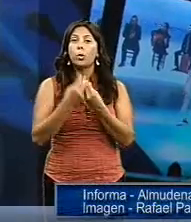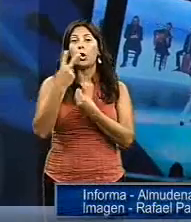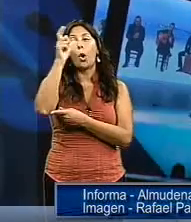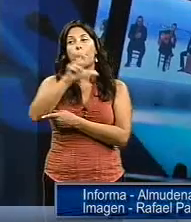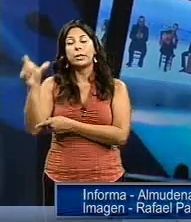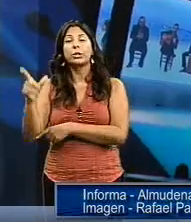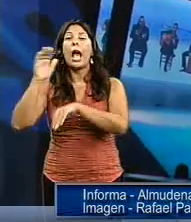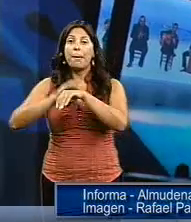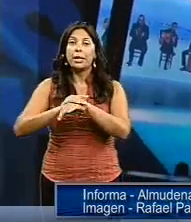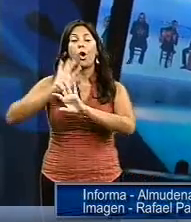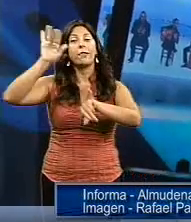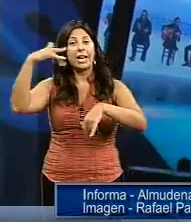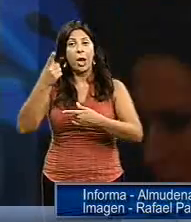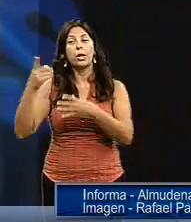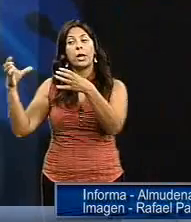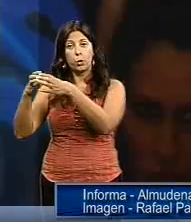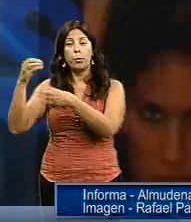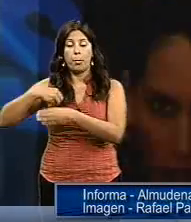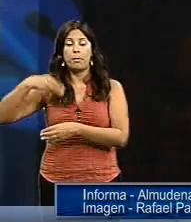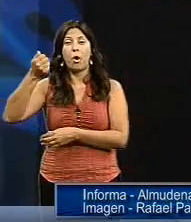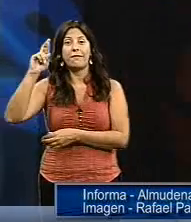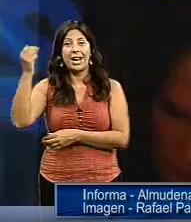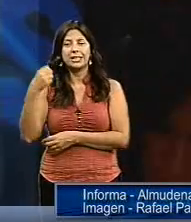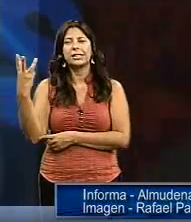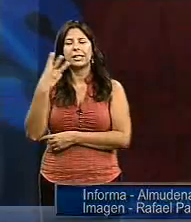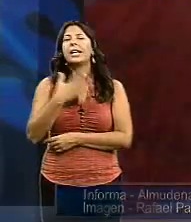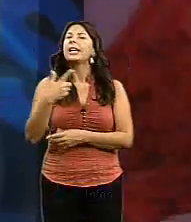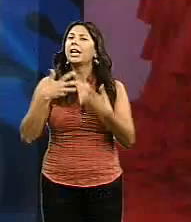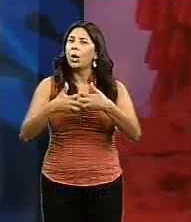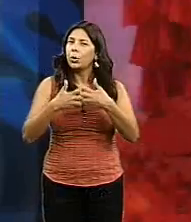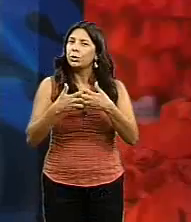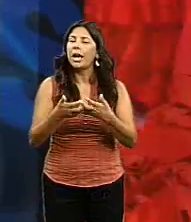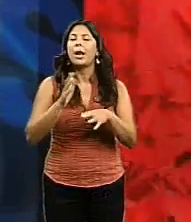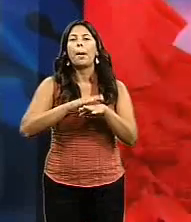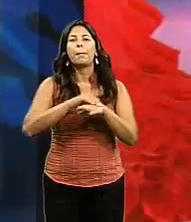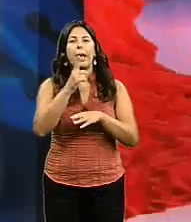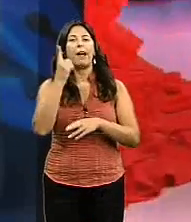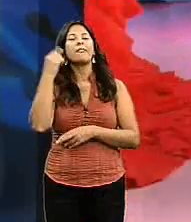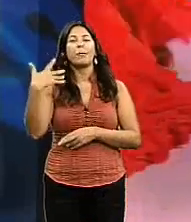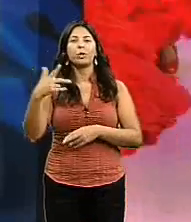Nieto, amigos y bailadores de Sara Varas, luchan por un nombre en el mundo del flamenco que no es poco.